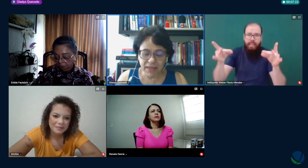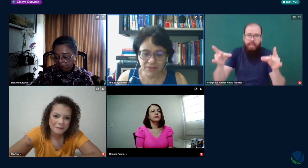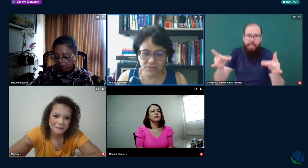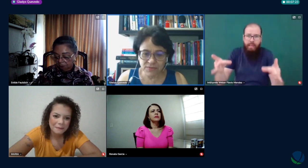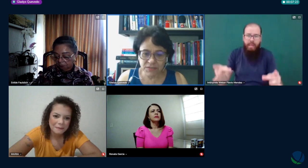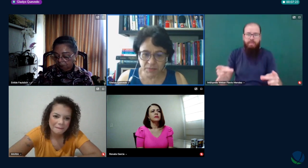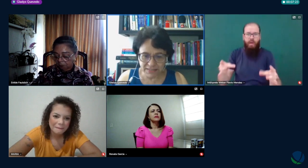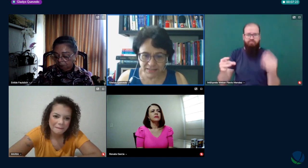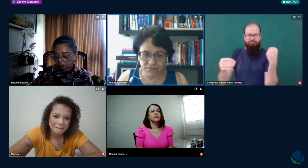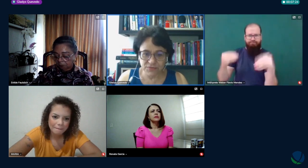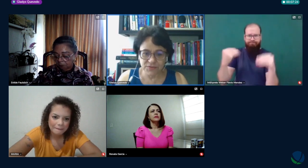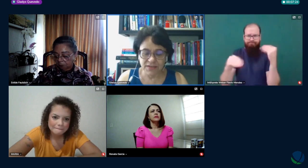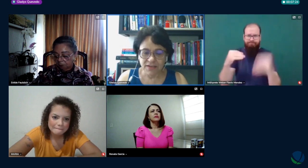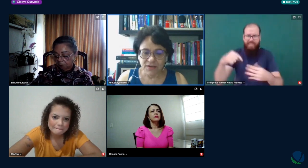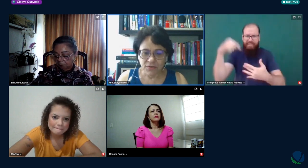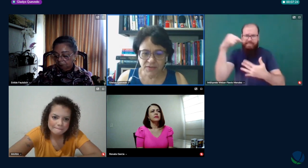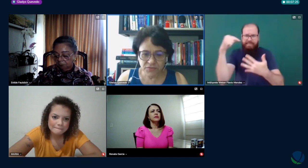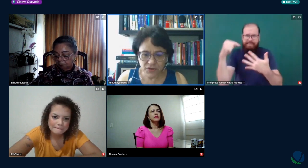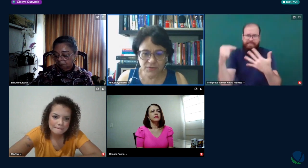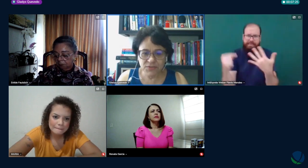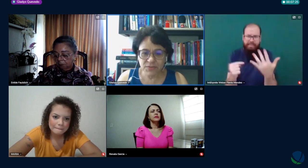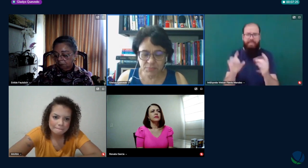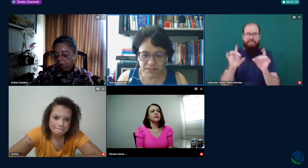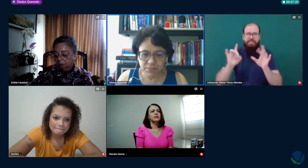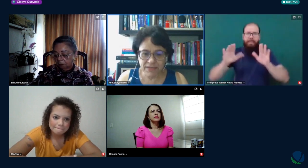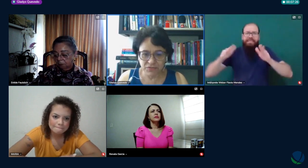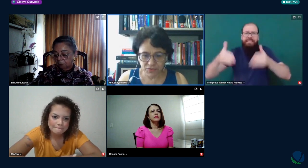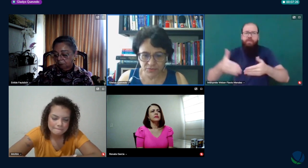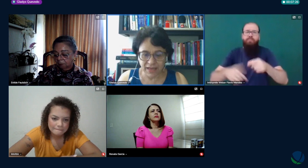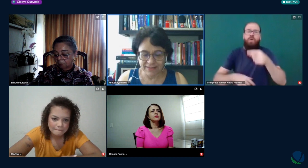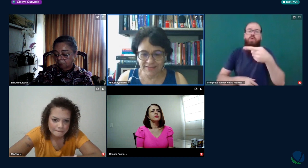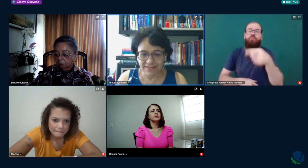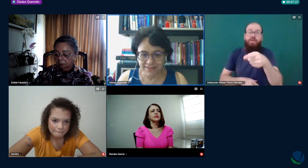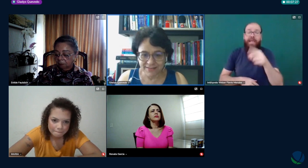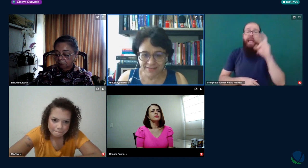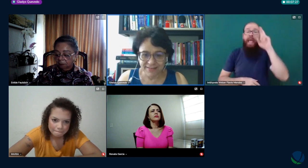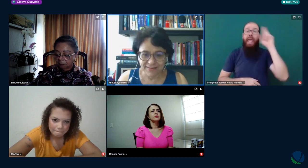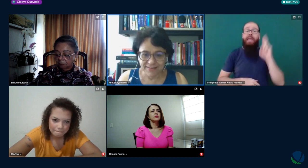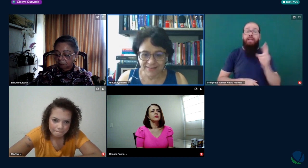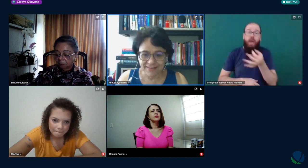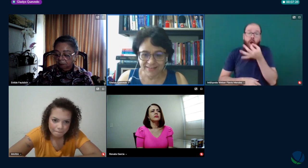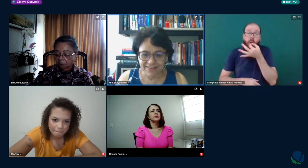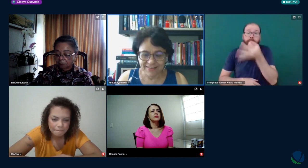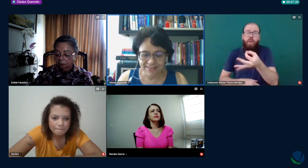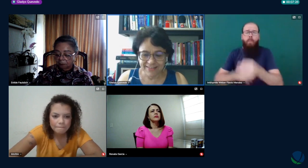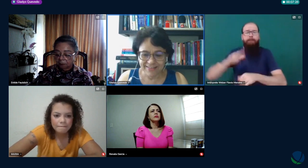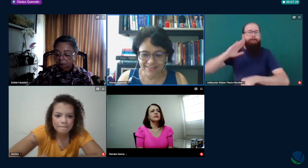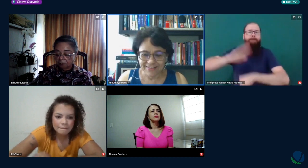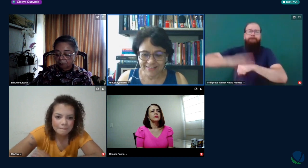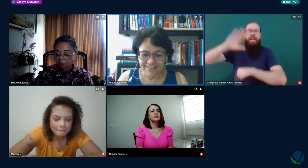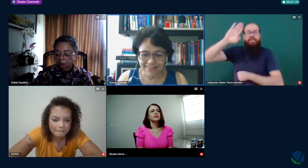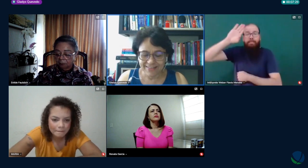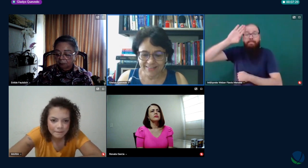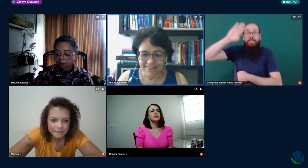tantos elementos específicos. Quais foram as suas principais dificuldades?